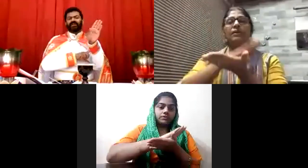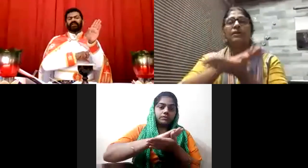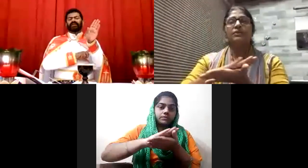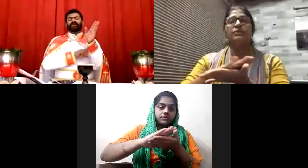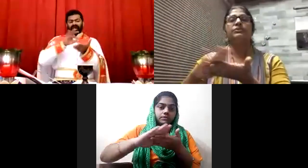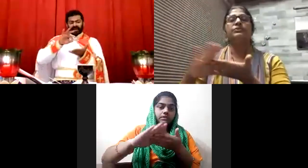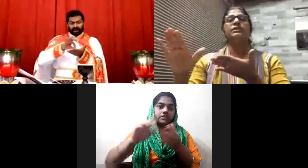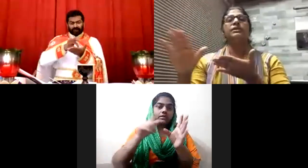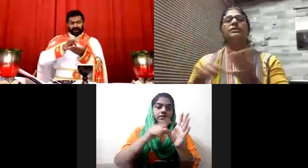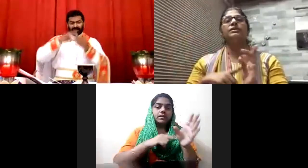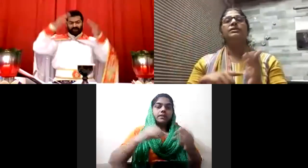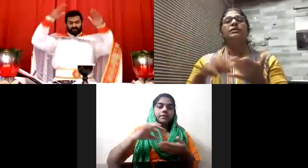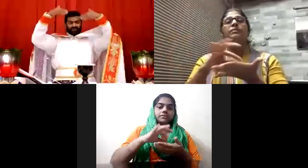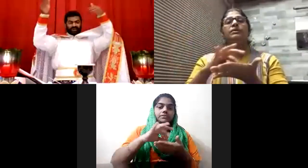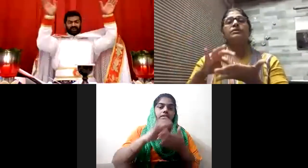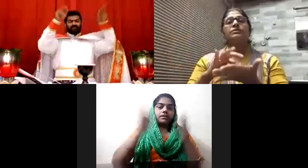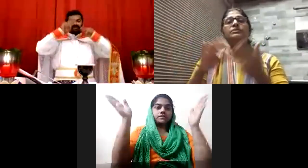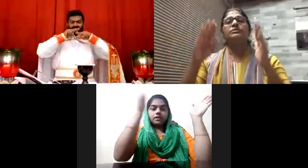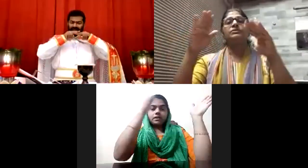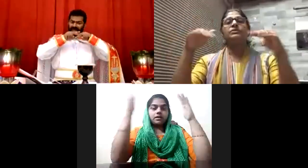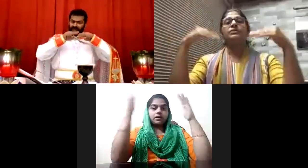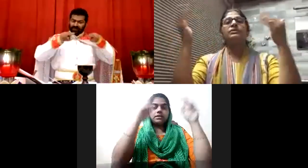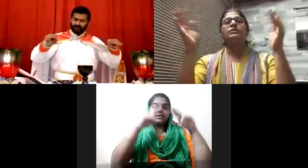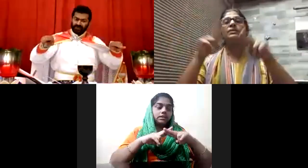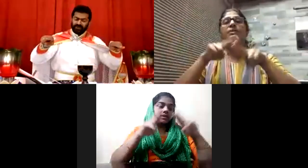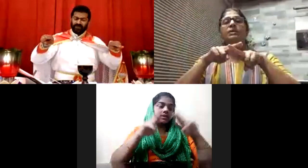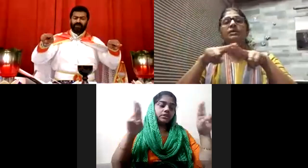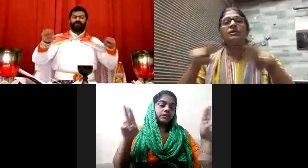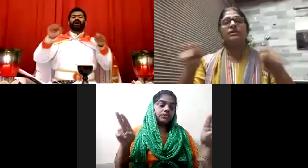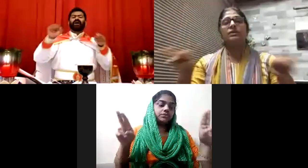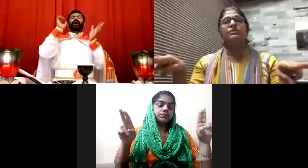പരിശുദ്ധൻ, മണ്ണും വിണ്ണും നിറയുന്നു.